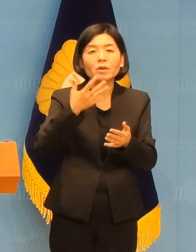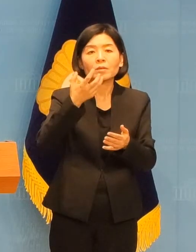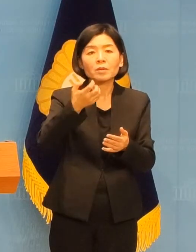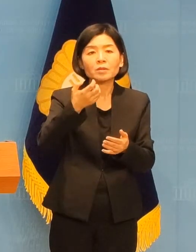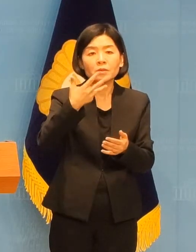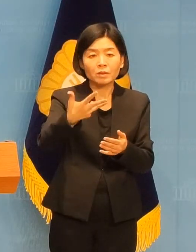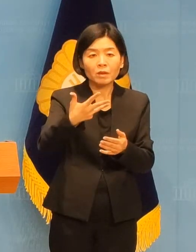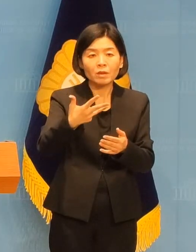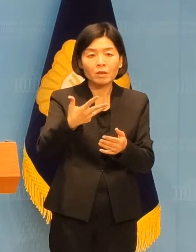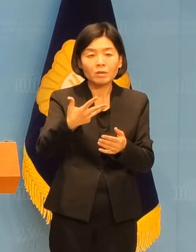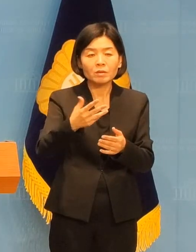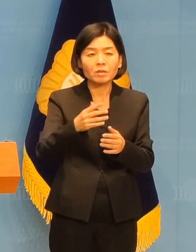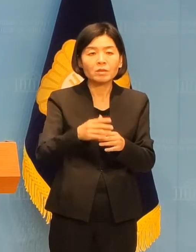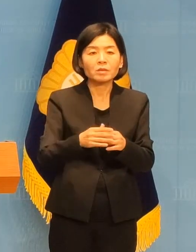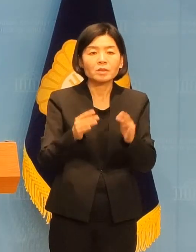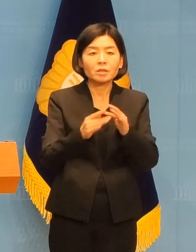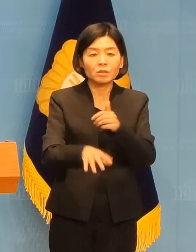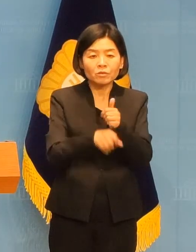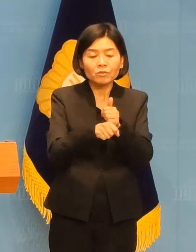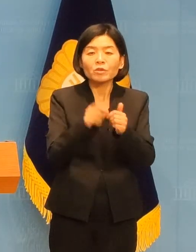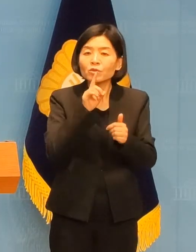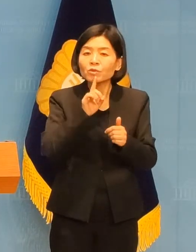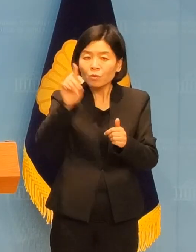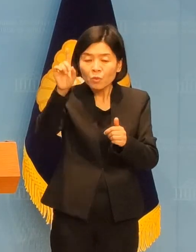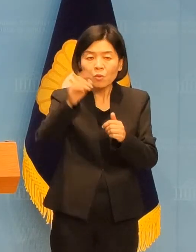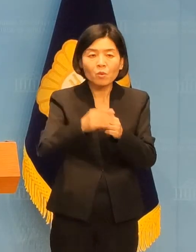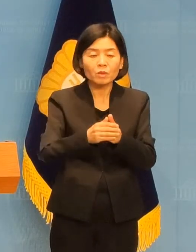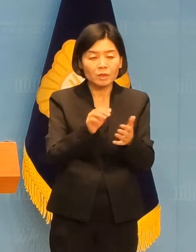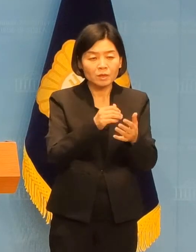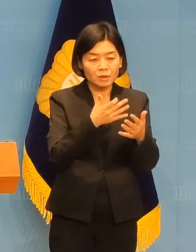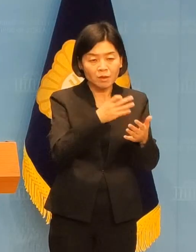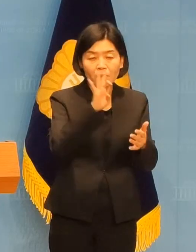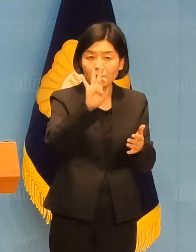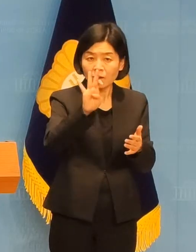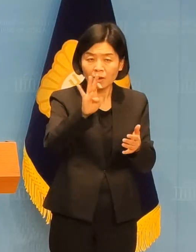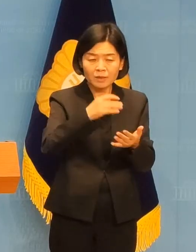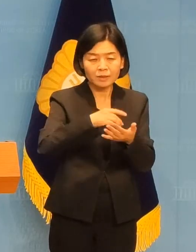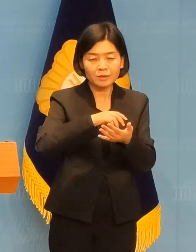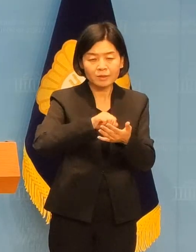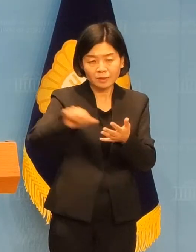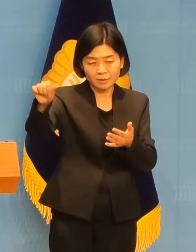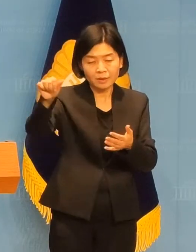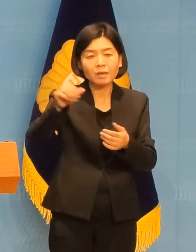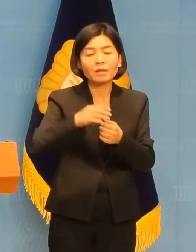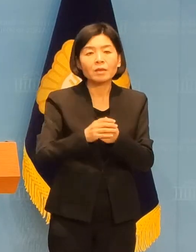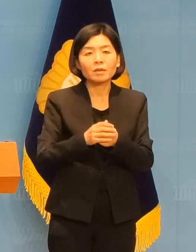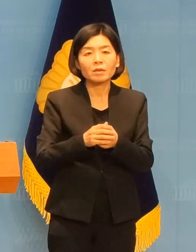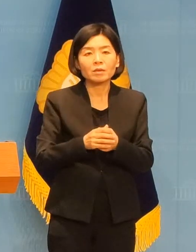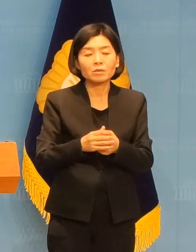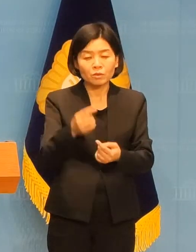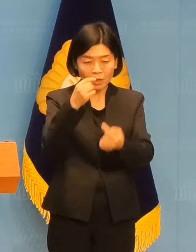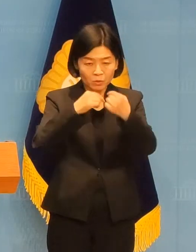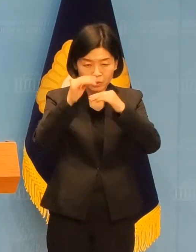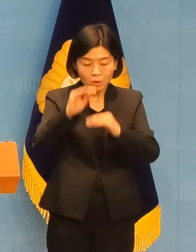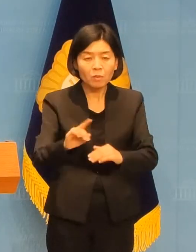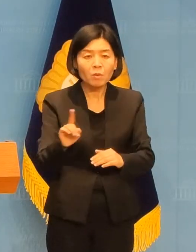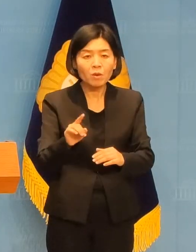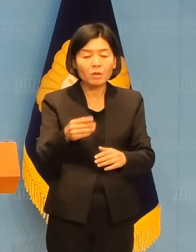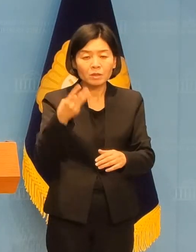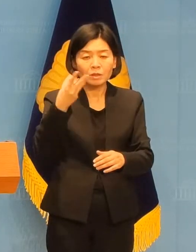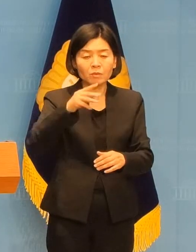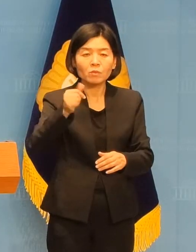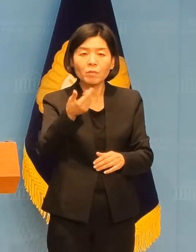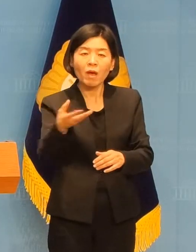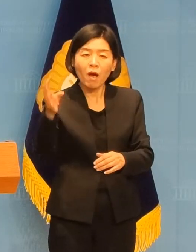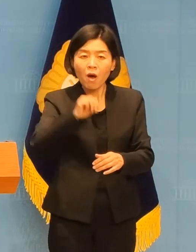플랫폼 신고 처리했으며 14건은 삭제 등의 제재가 되었다고 합니다. 온라인 부분 주요 제보 이슈는 3,500억 달러